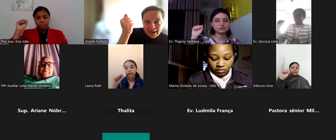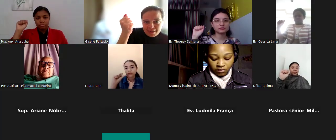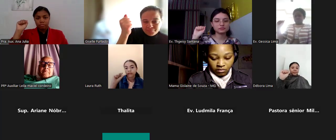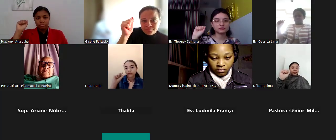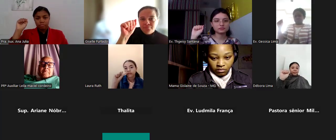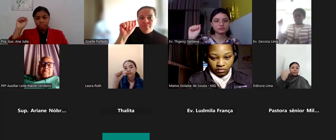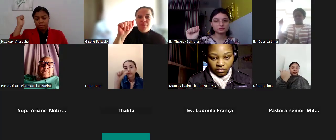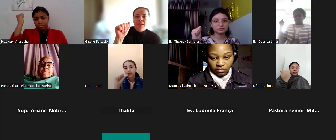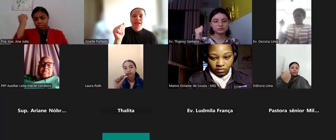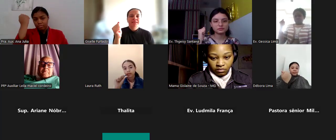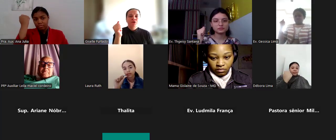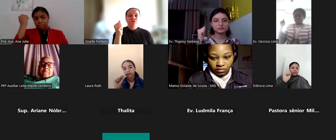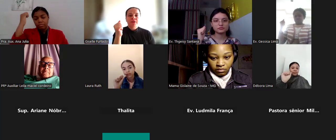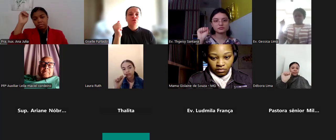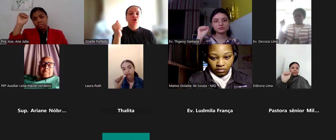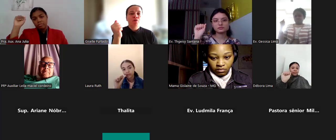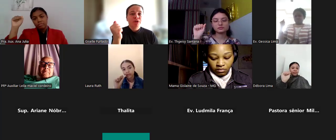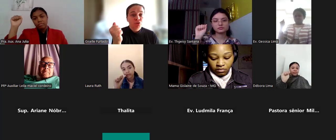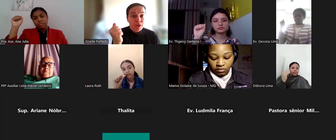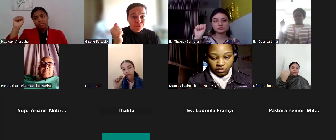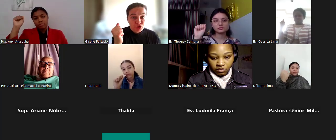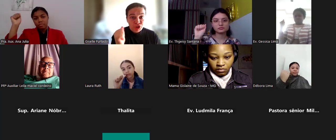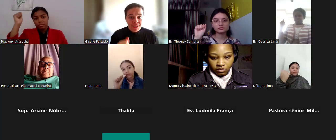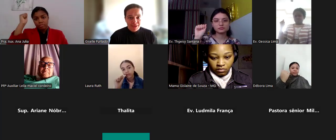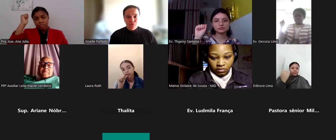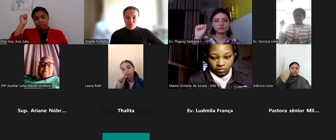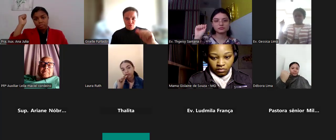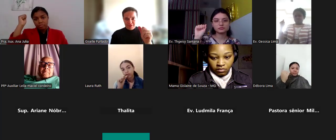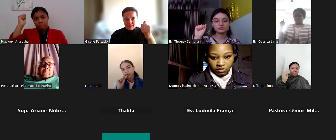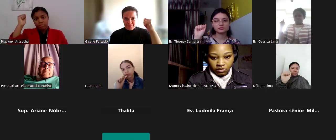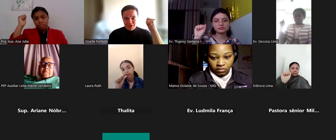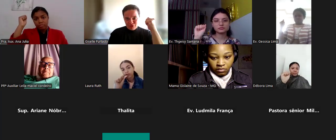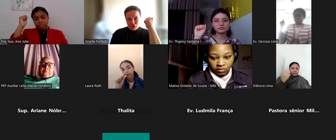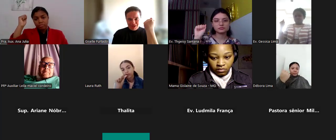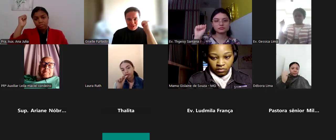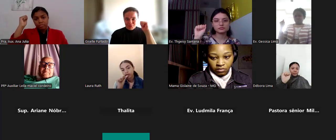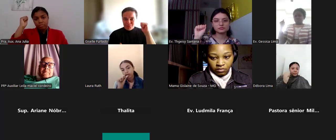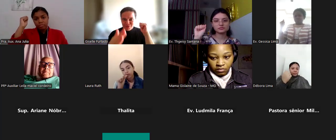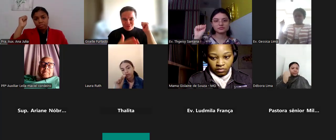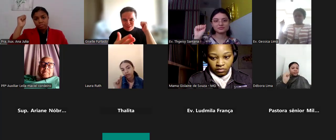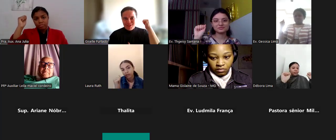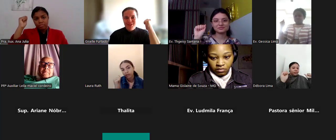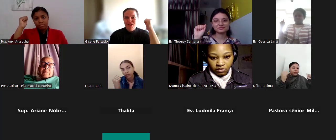A. Esse eu faço geralmente do lado direito. Então, eu vou fazer aqui, lado direito para vocês. Lado